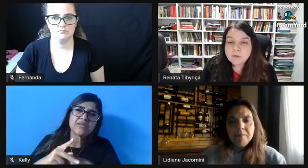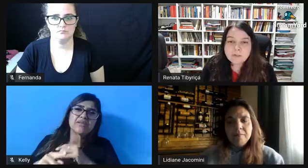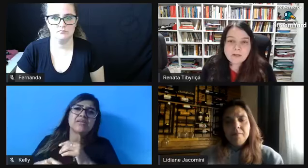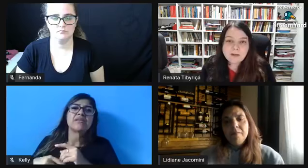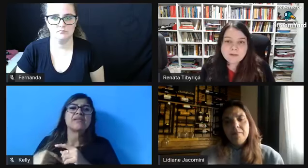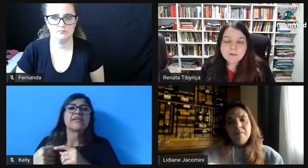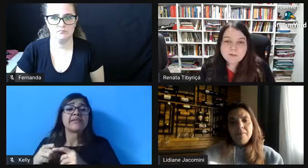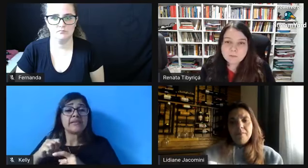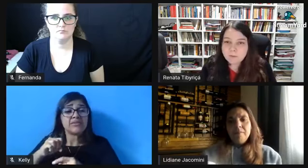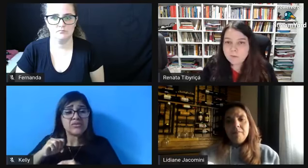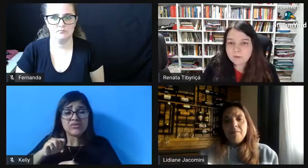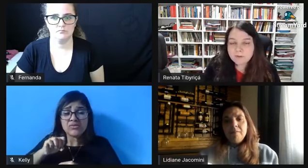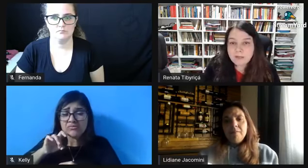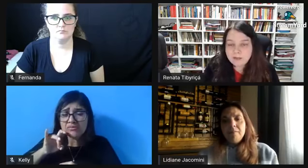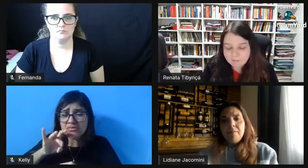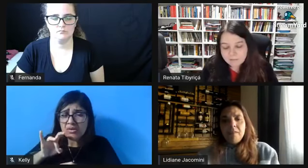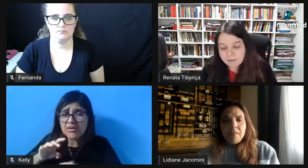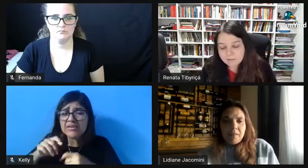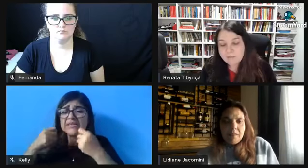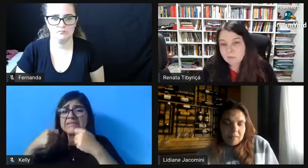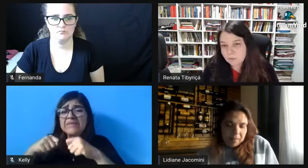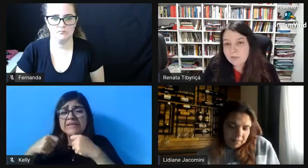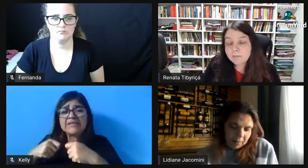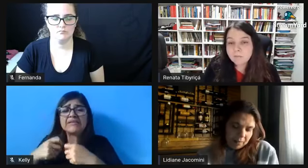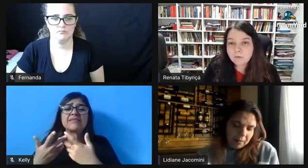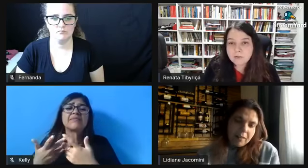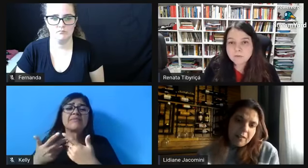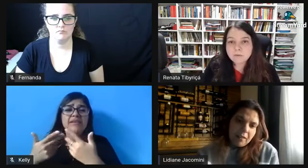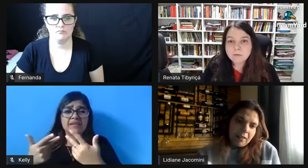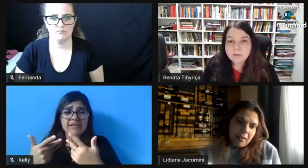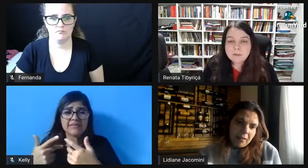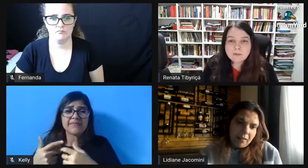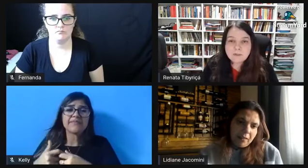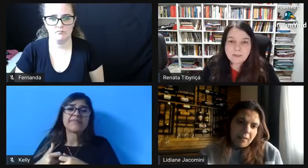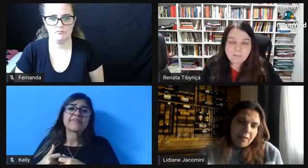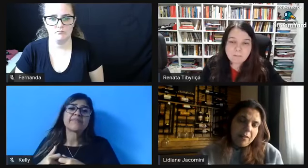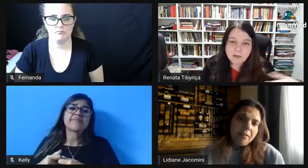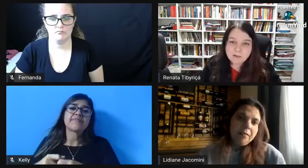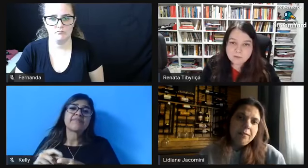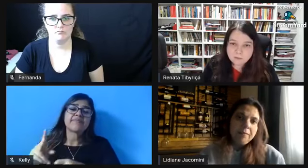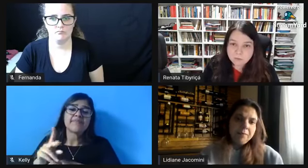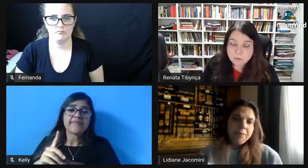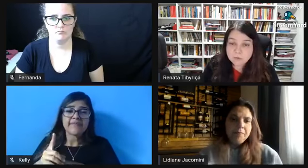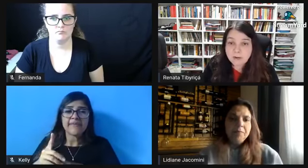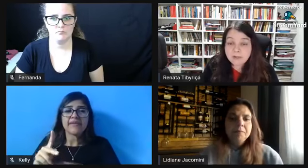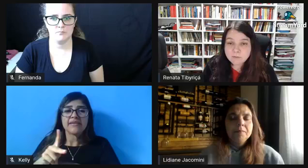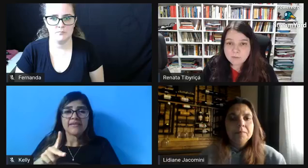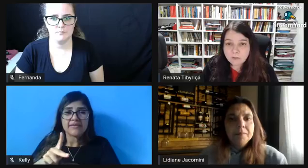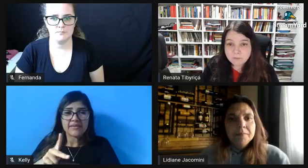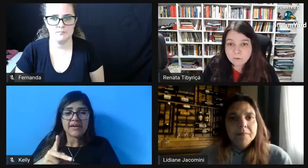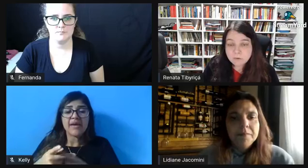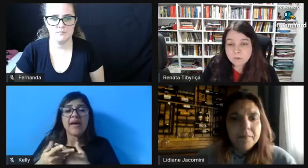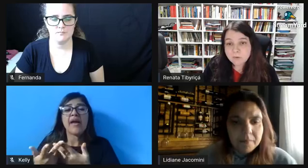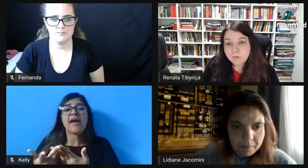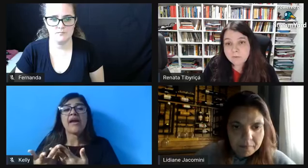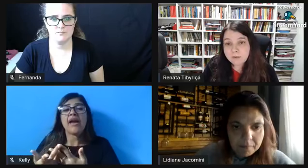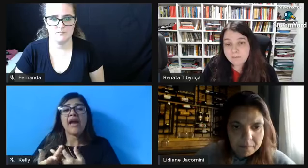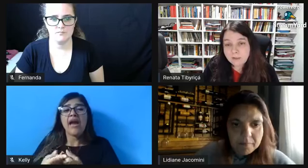procurar defensoria naquela situação, e aí, né, a defensoria, no caso, seria para as pessoas mais